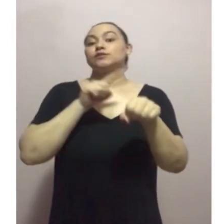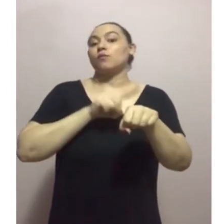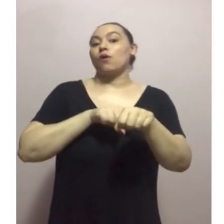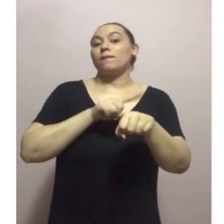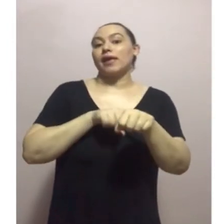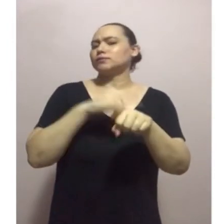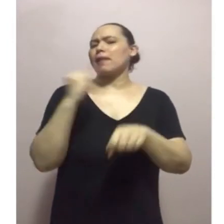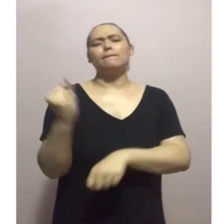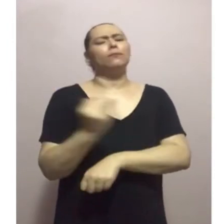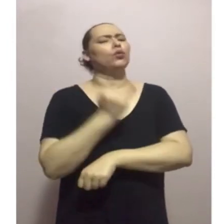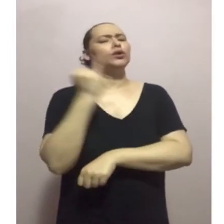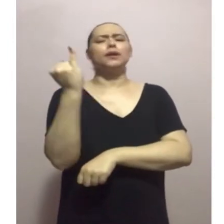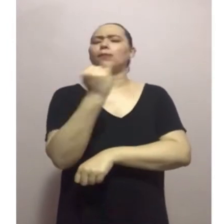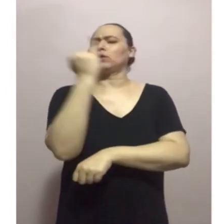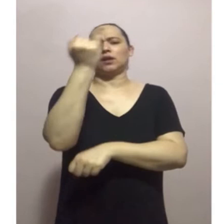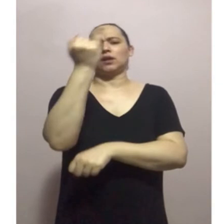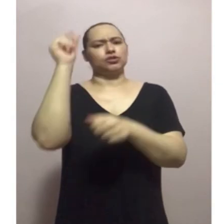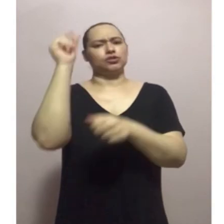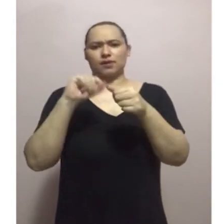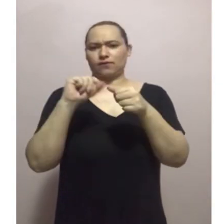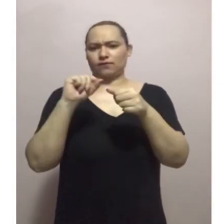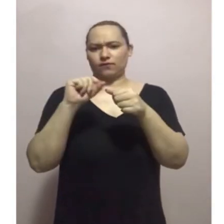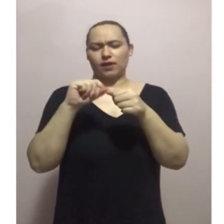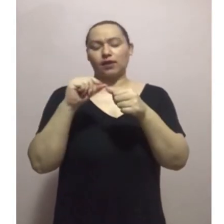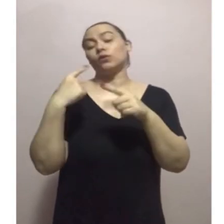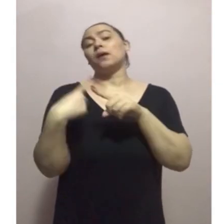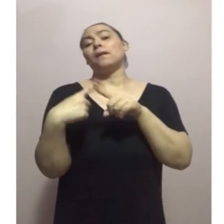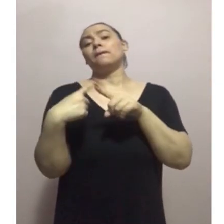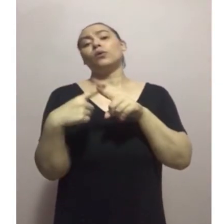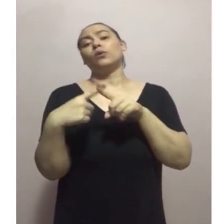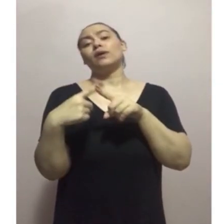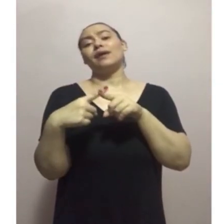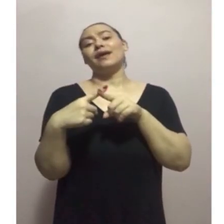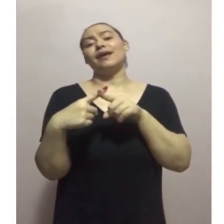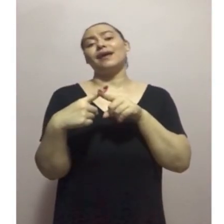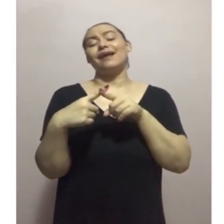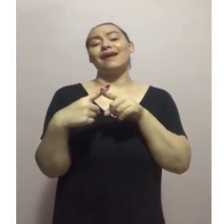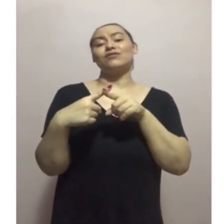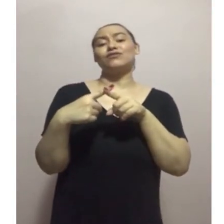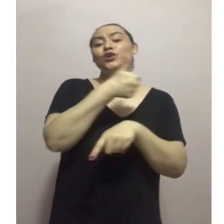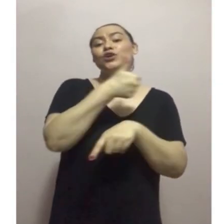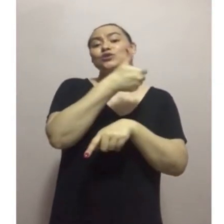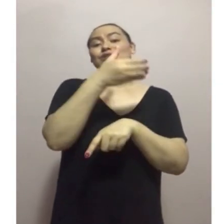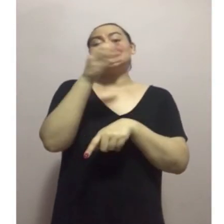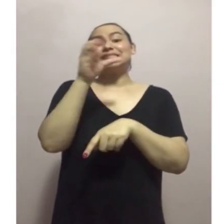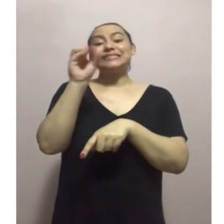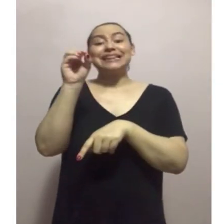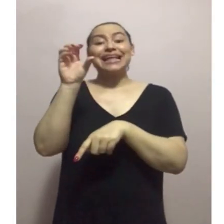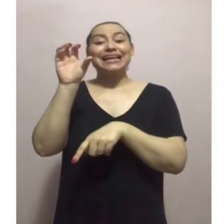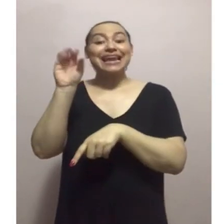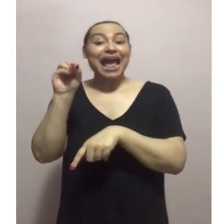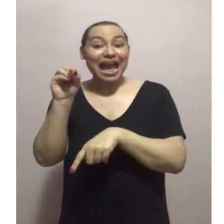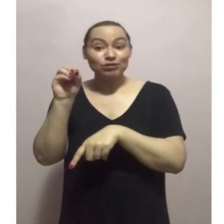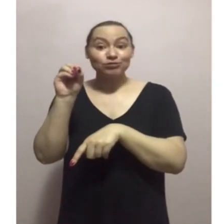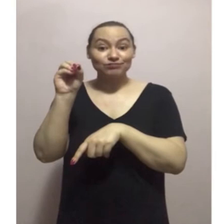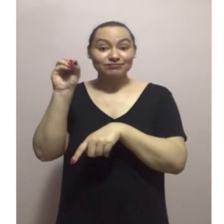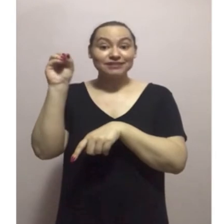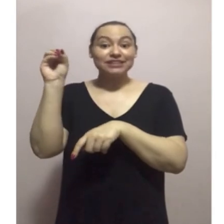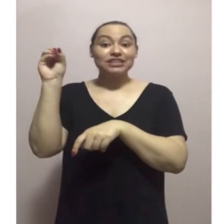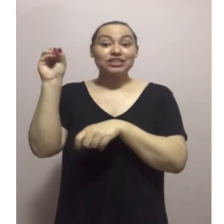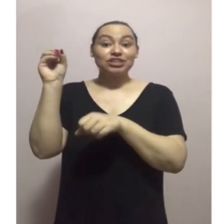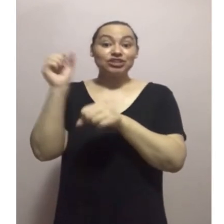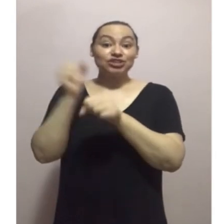né? Mas também foi muito importante ter feito, né? Porque foi o centenário da Clarice, então a gente não queria